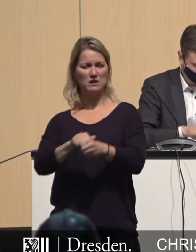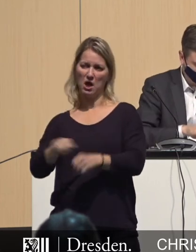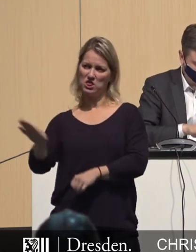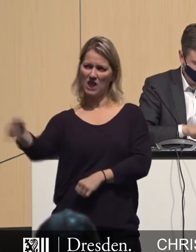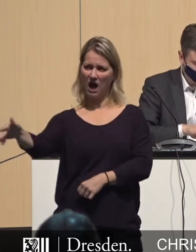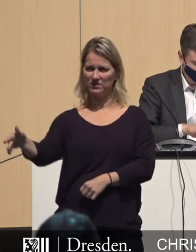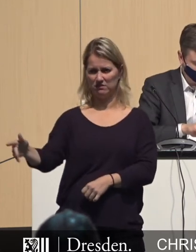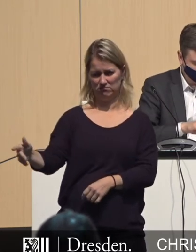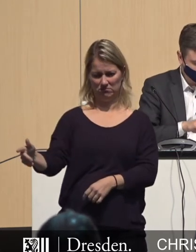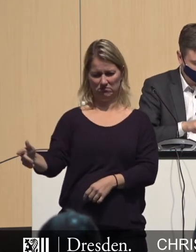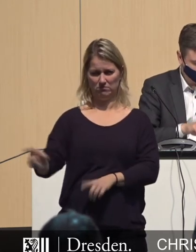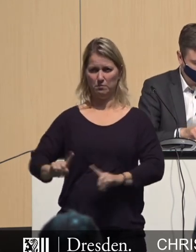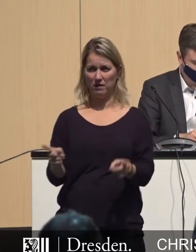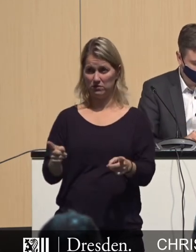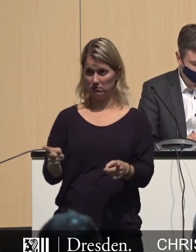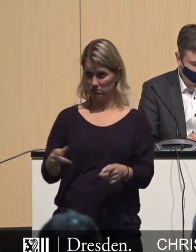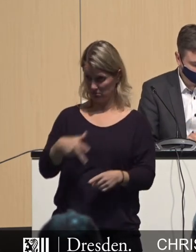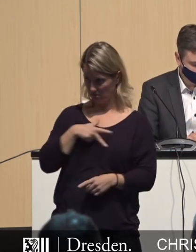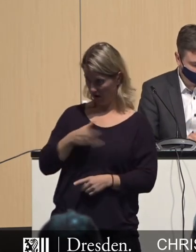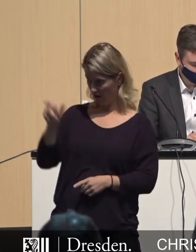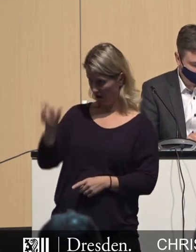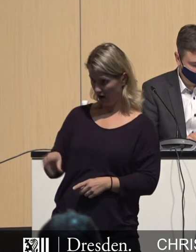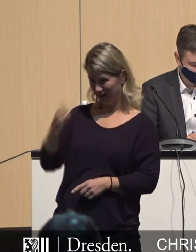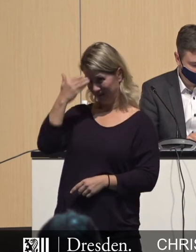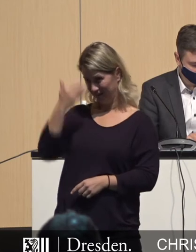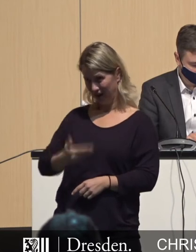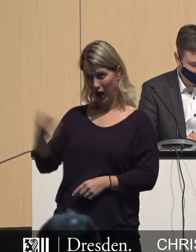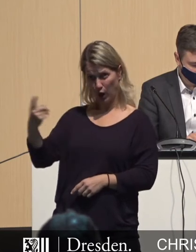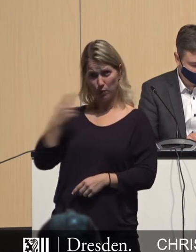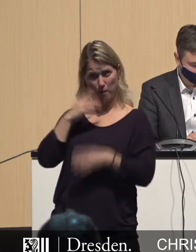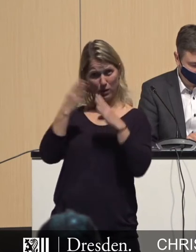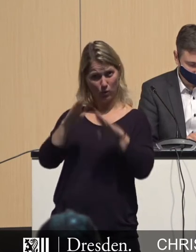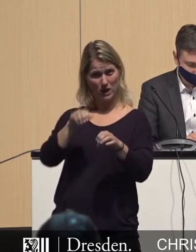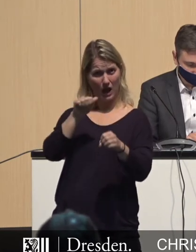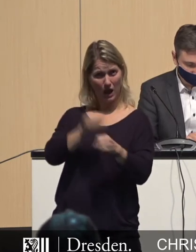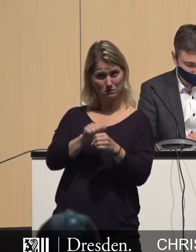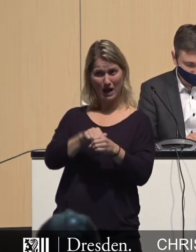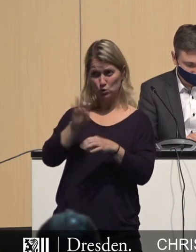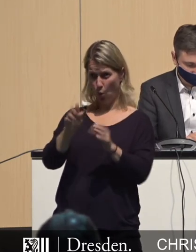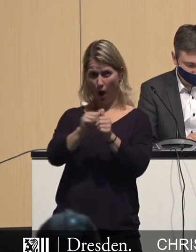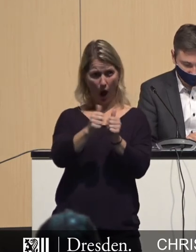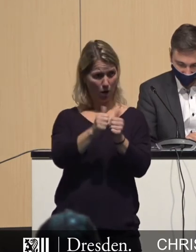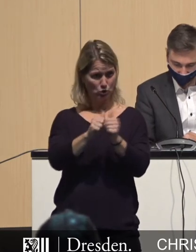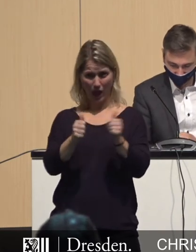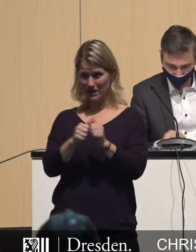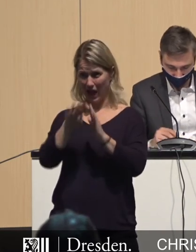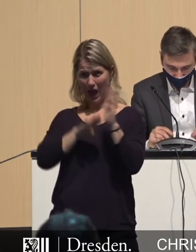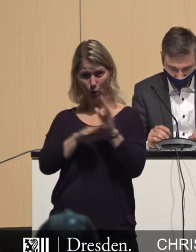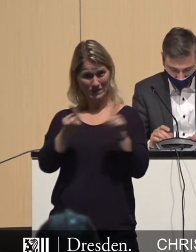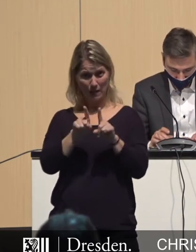Sie, glauben Sie tatsächlich, dass auf einem Weihnachtsmarkt diese Abstandsregelung, wie wir sie